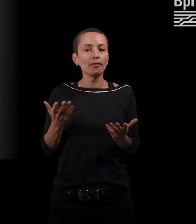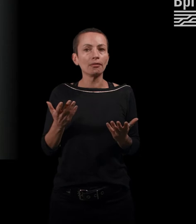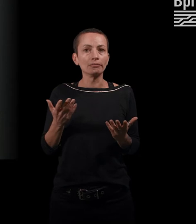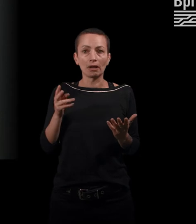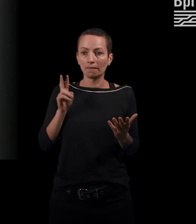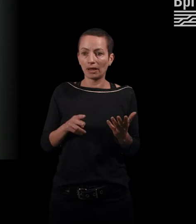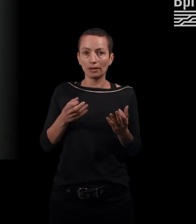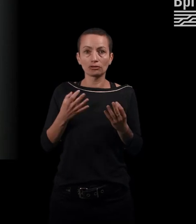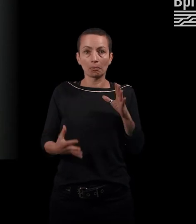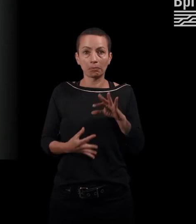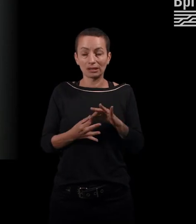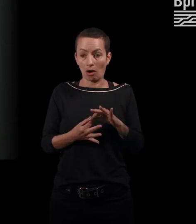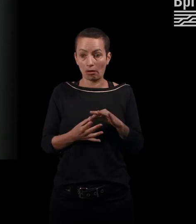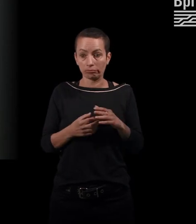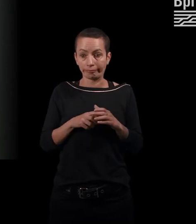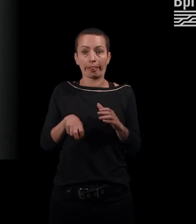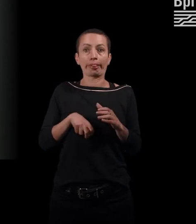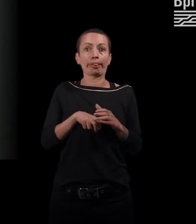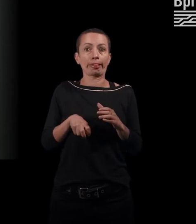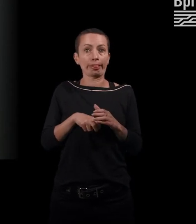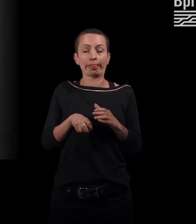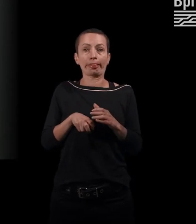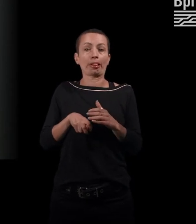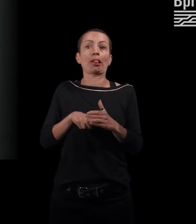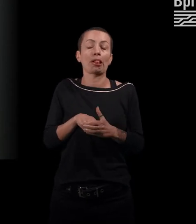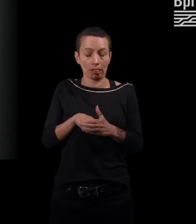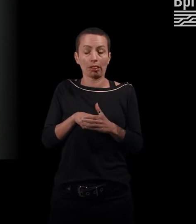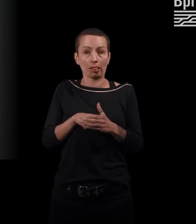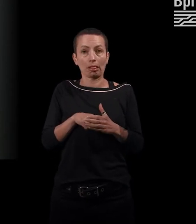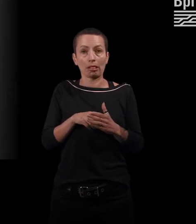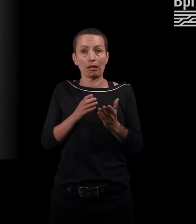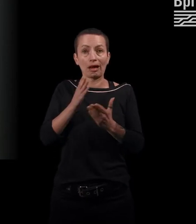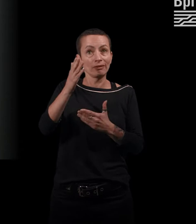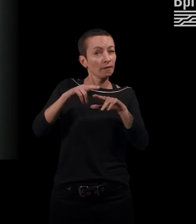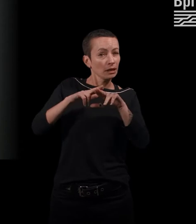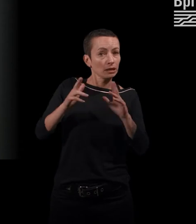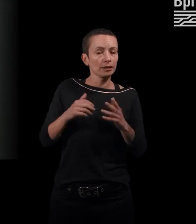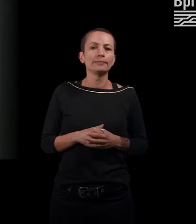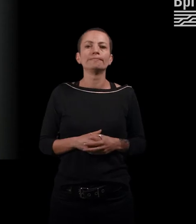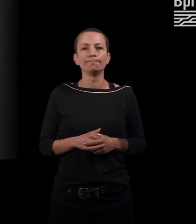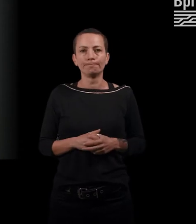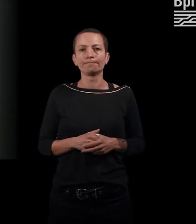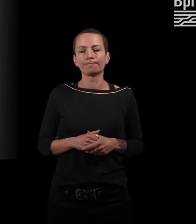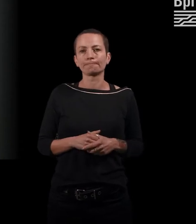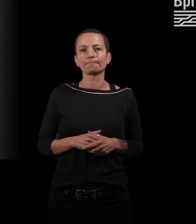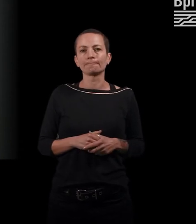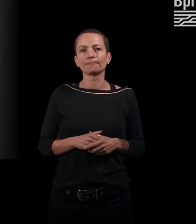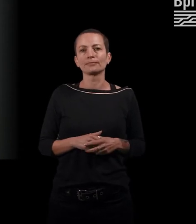dans lequel on n'arrive pas à, duquel on n'arrive pas à se sortir. On n'en voit pas la sortie. Mmh.